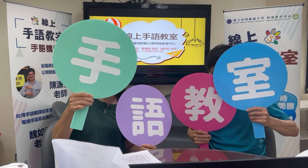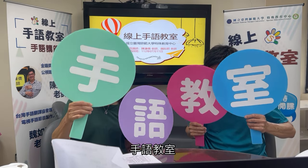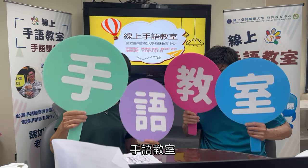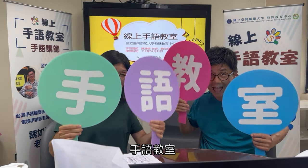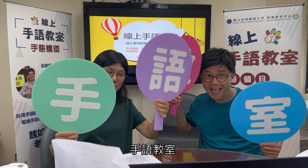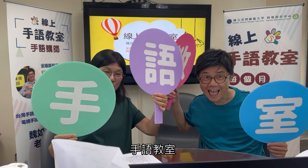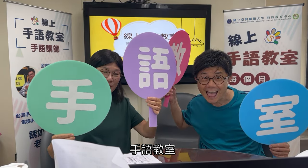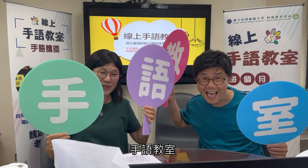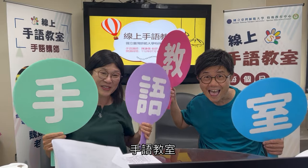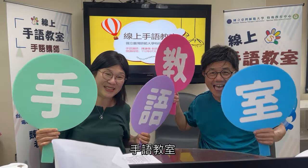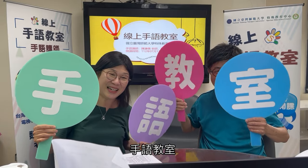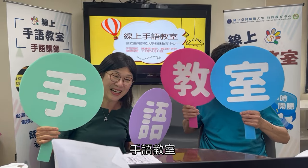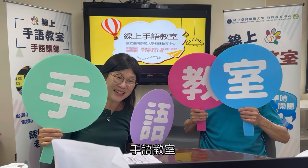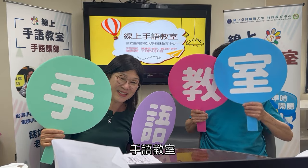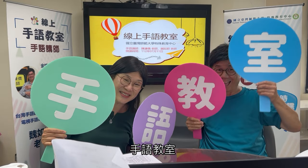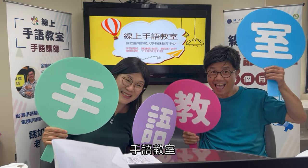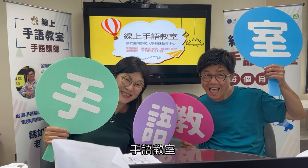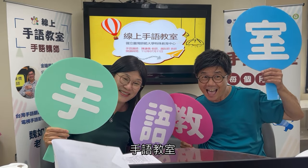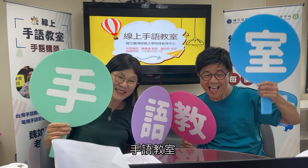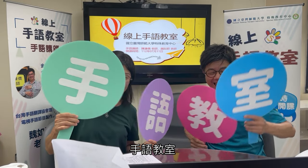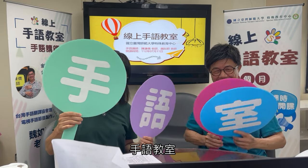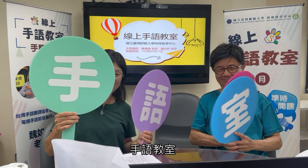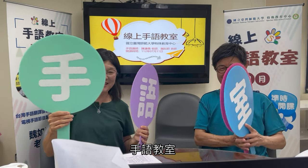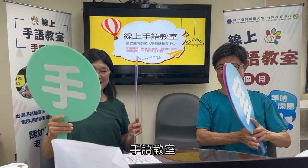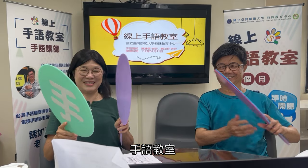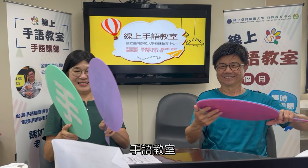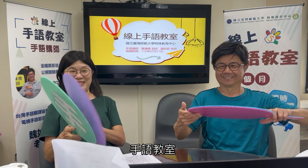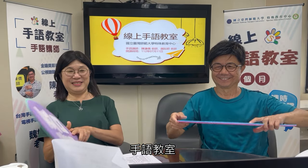手语教室，